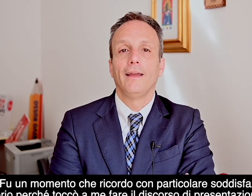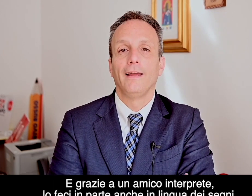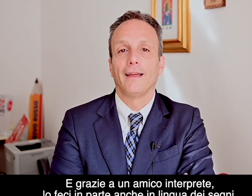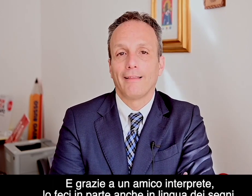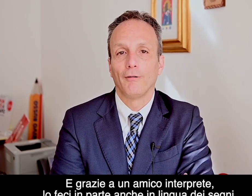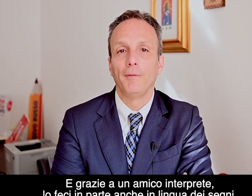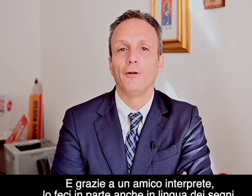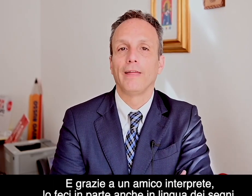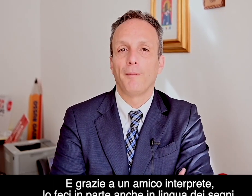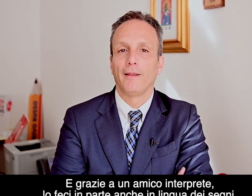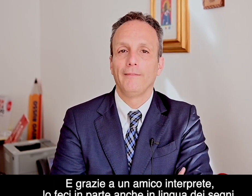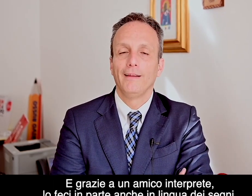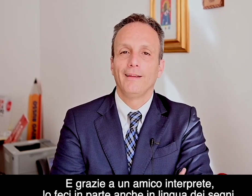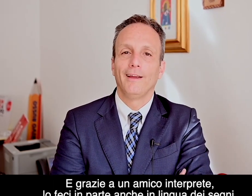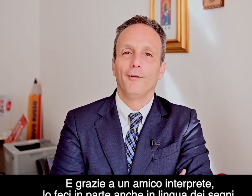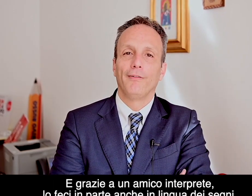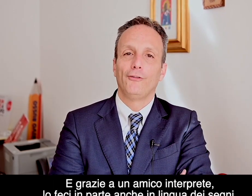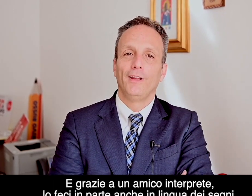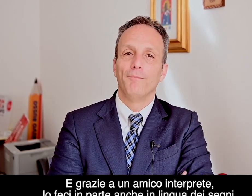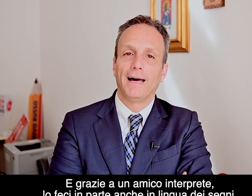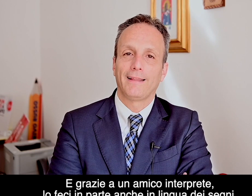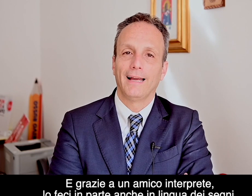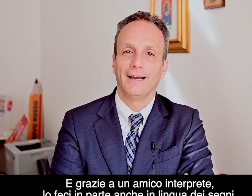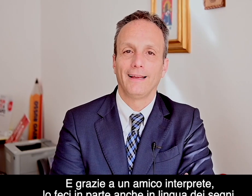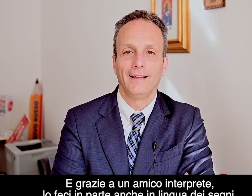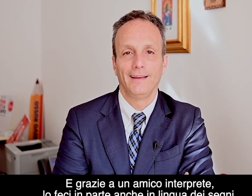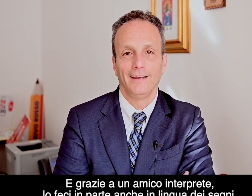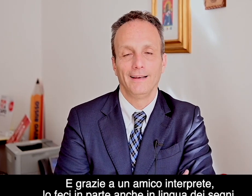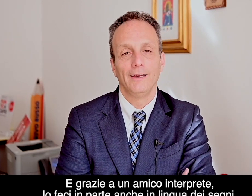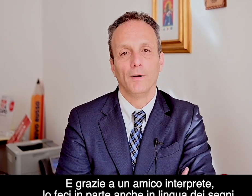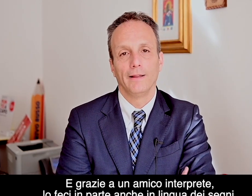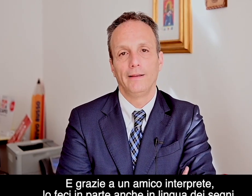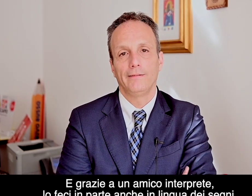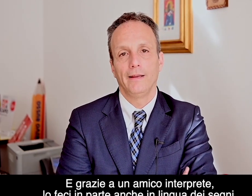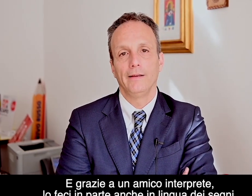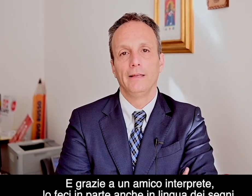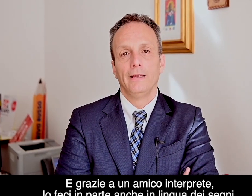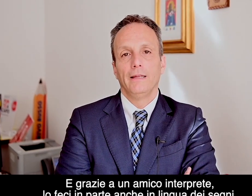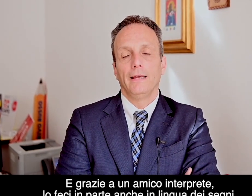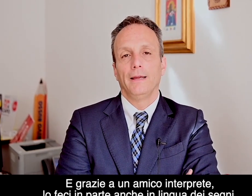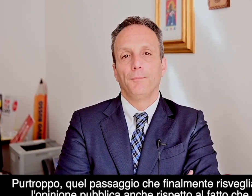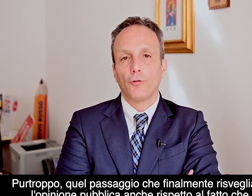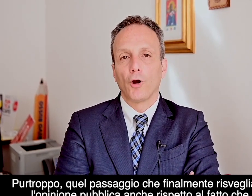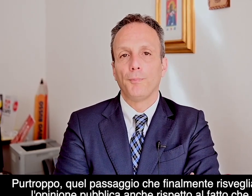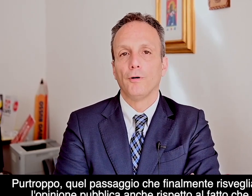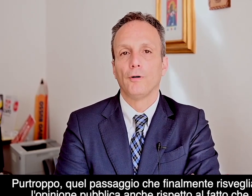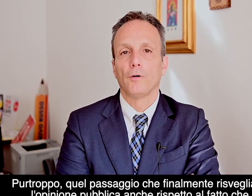grazie a un amico interprete lo feci in parte anche in lingua dei segni purtroppo quel